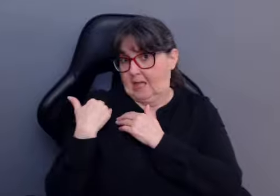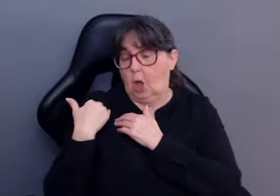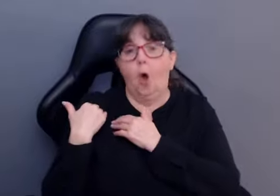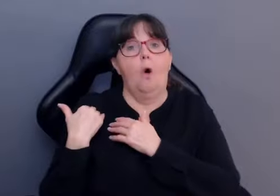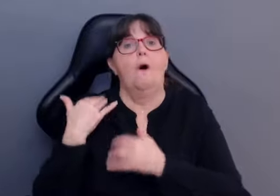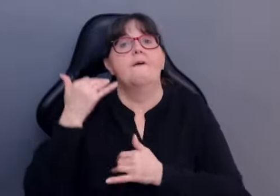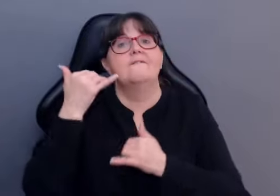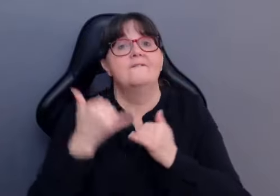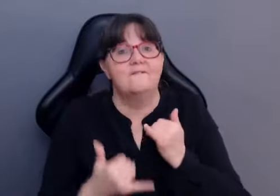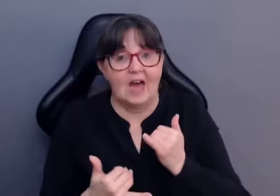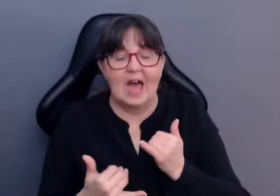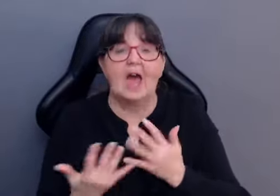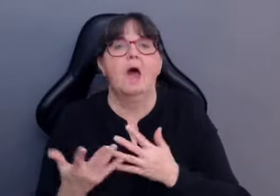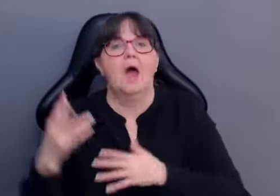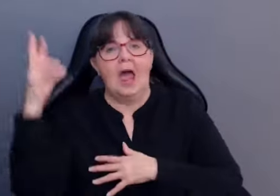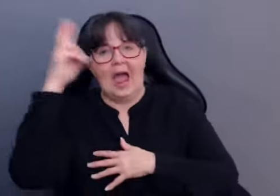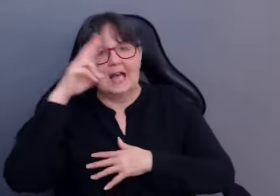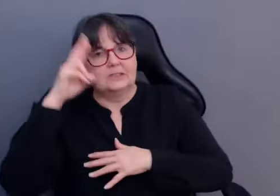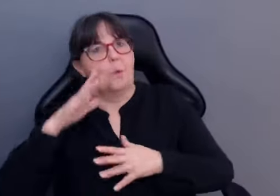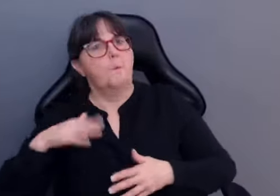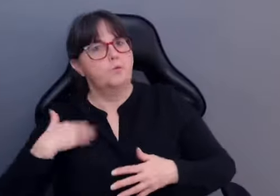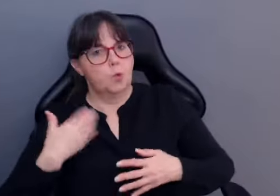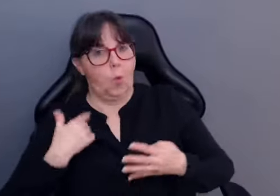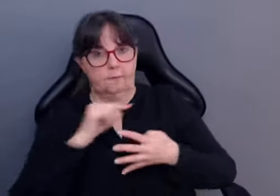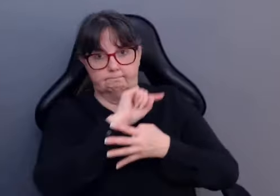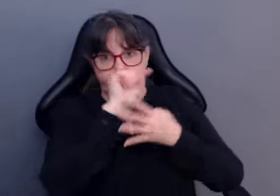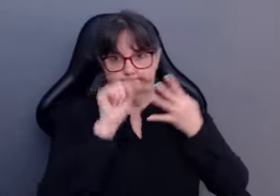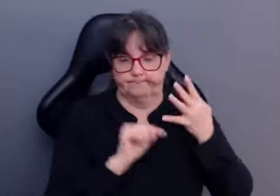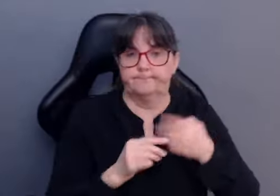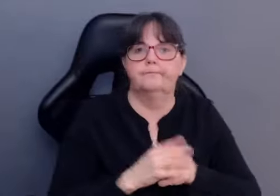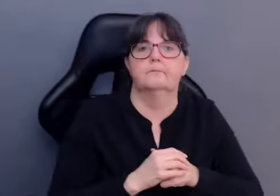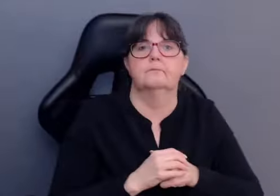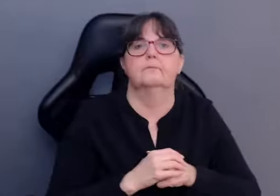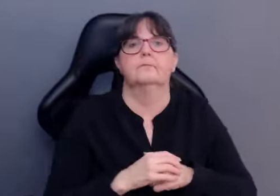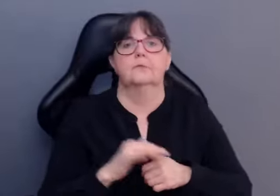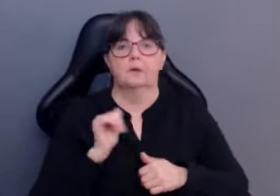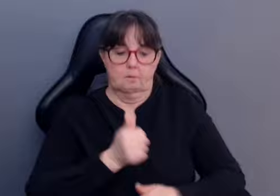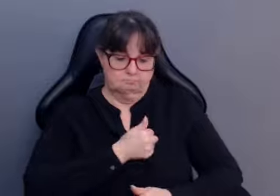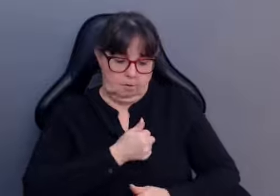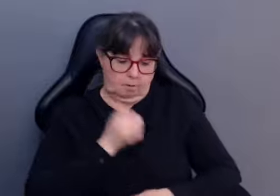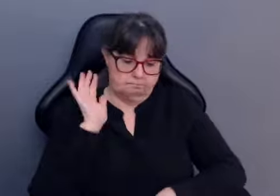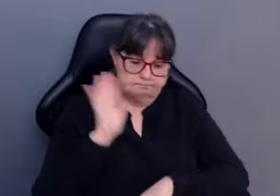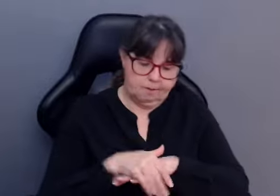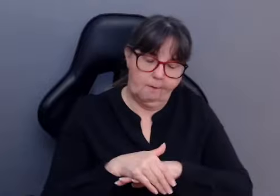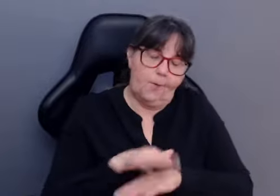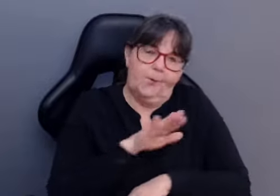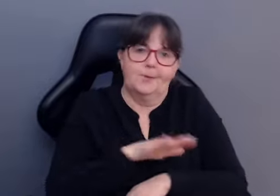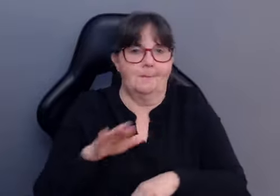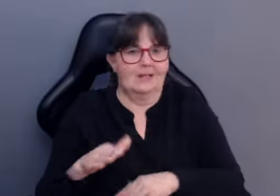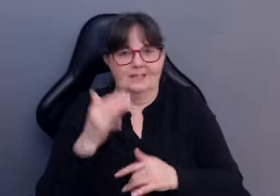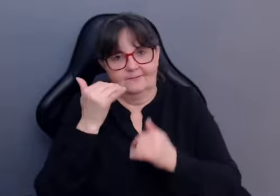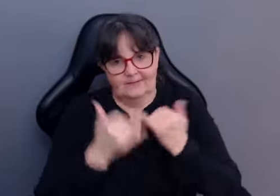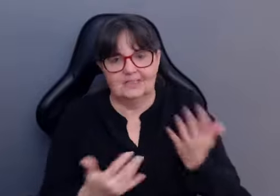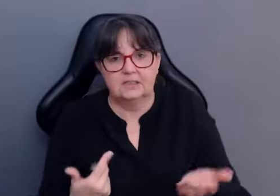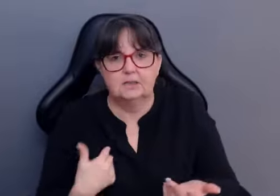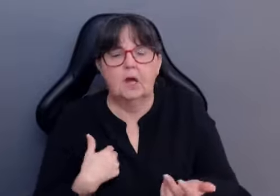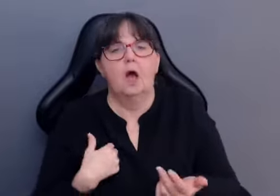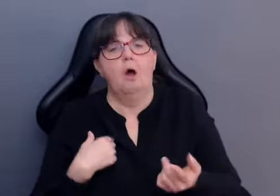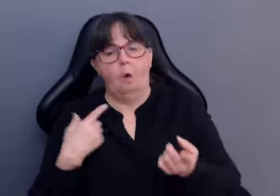prendra fin pour les motifs suivants: décès de l'administrateur, absence à 3